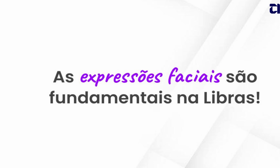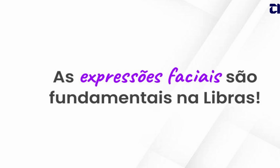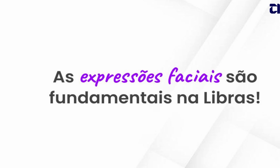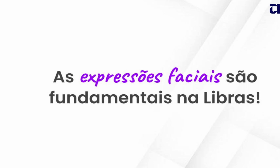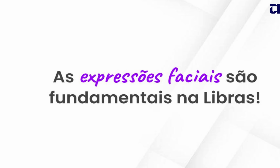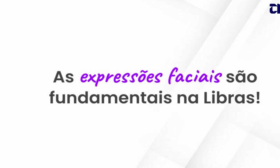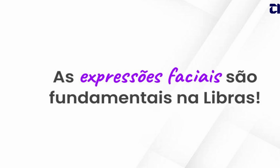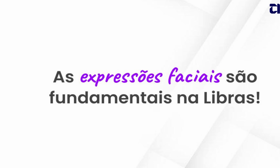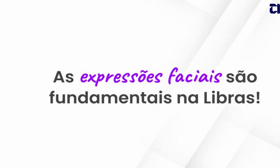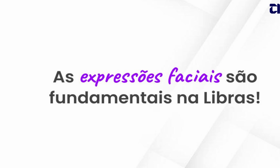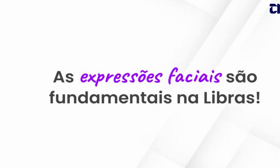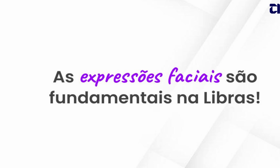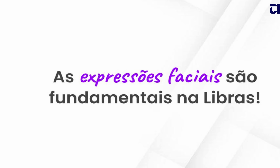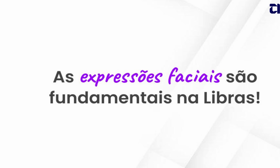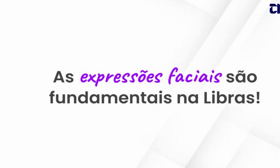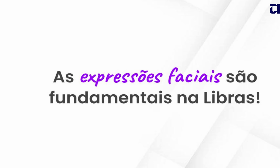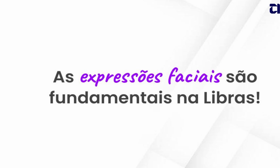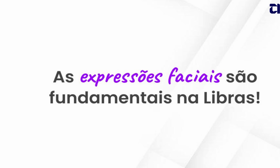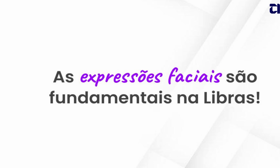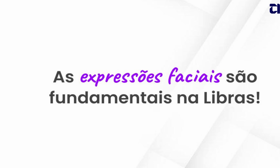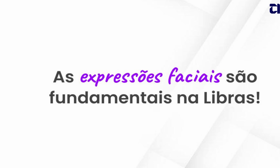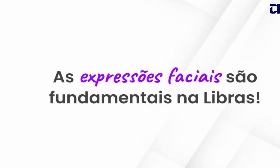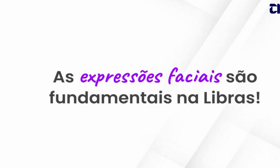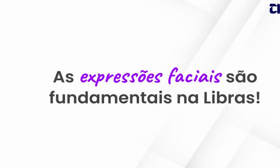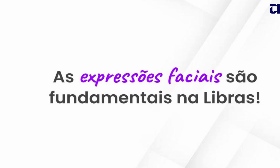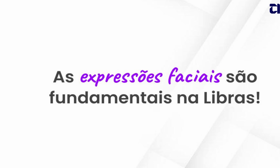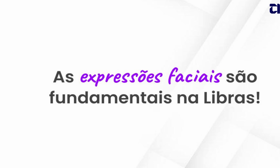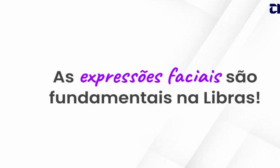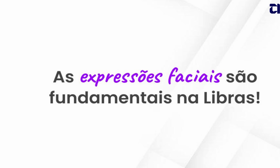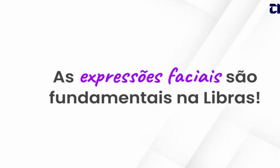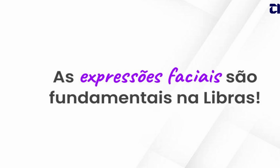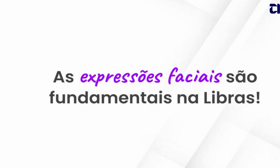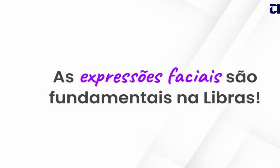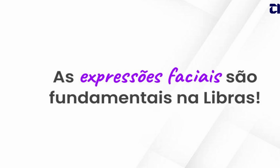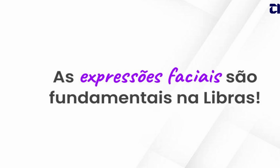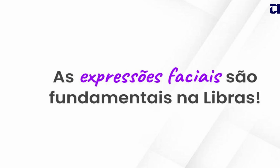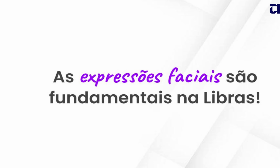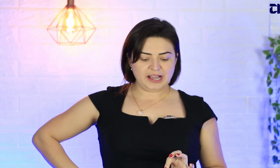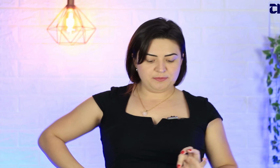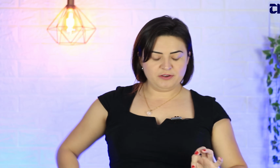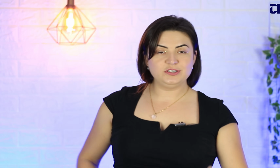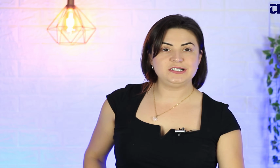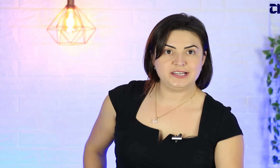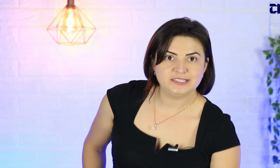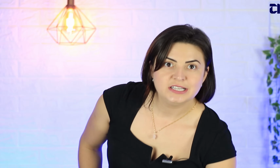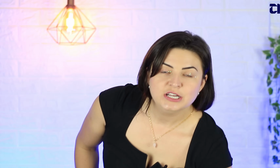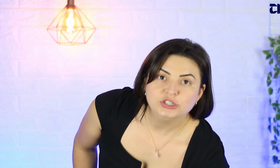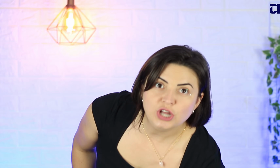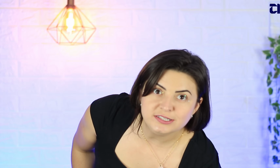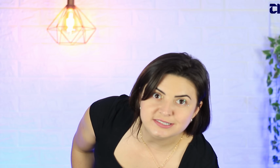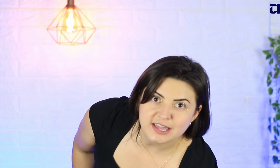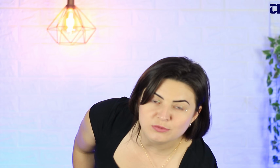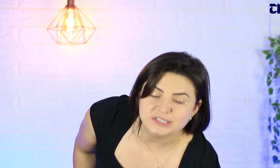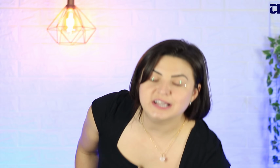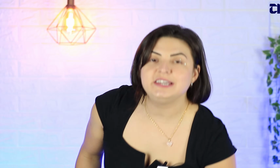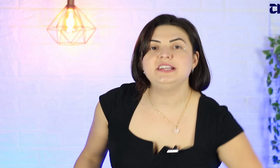situação que nós estamos passando. Libretos. Aproveitando, quero perguntar aqui para vocês. Nós temos aqui,